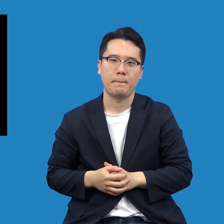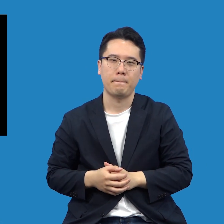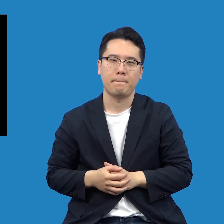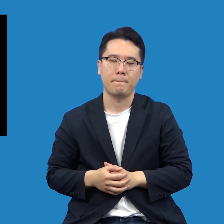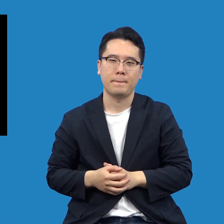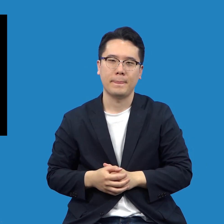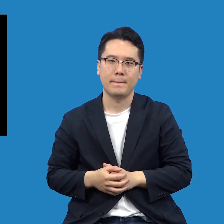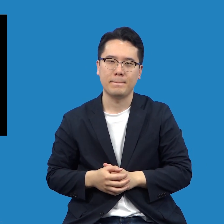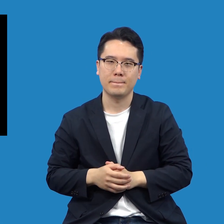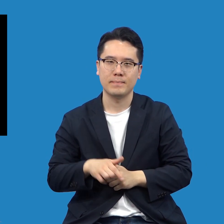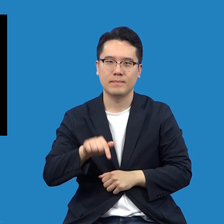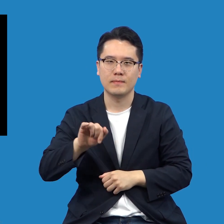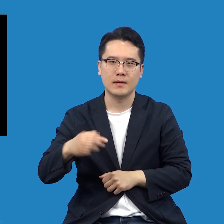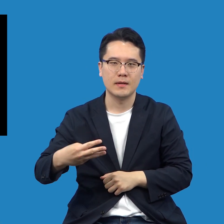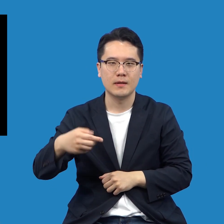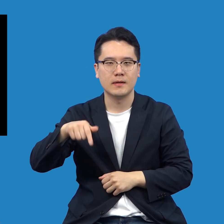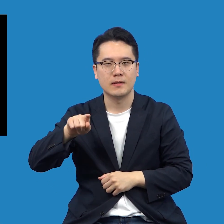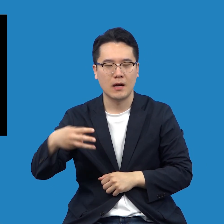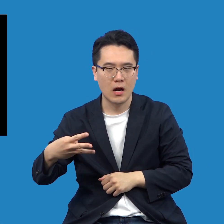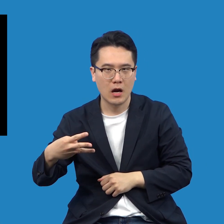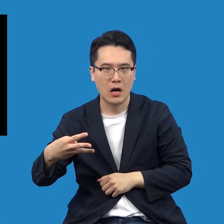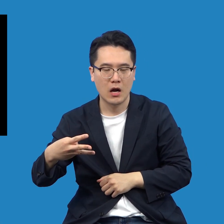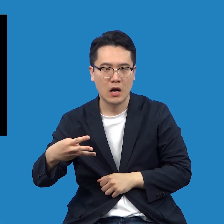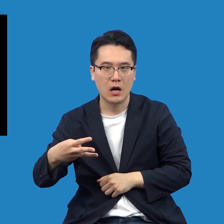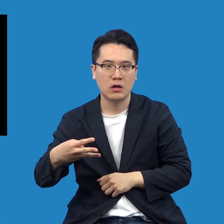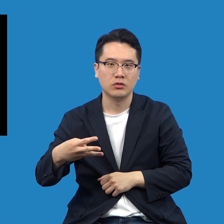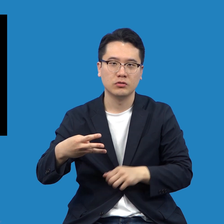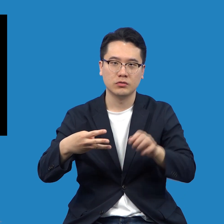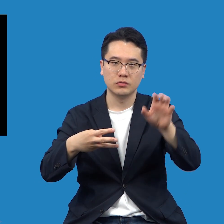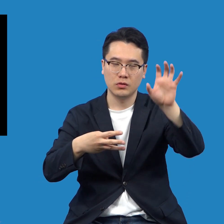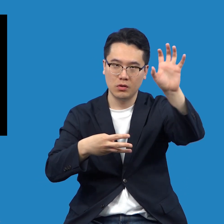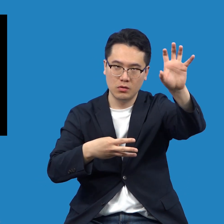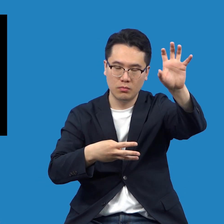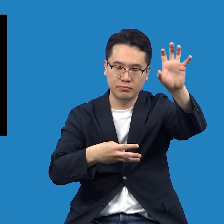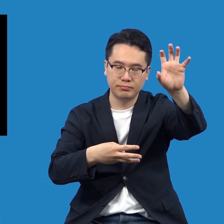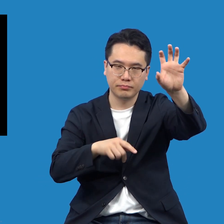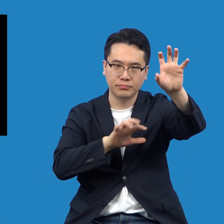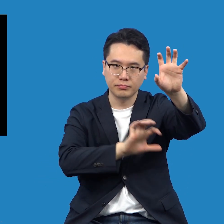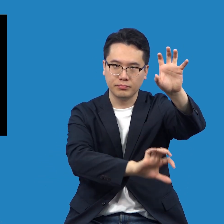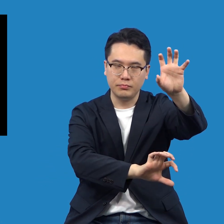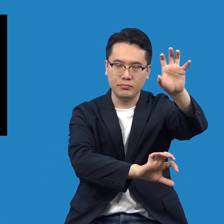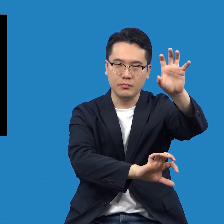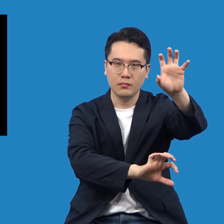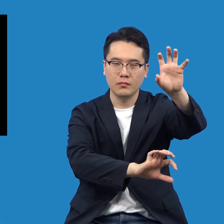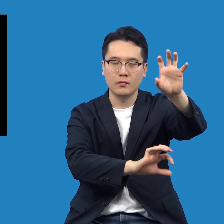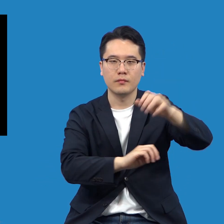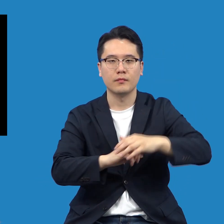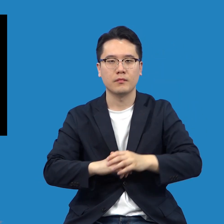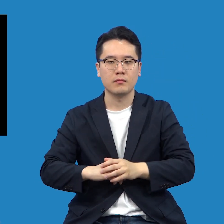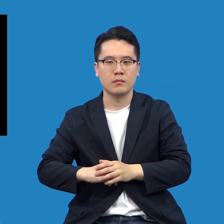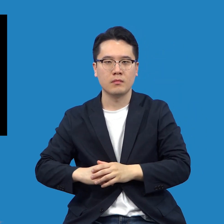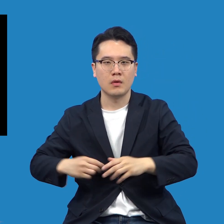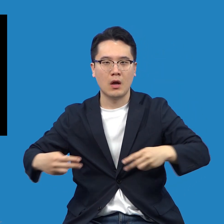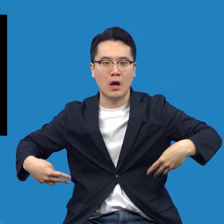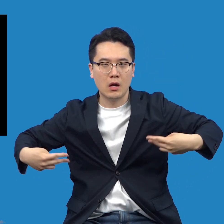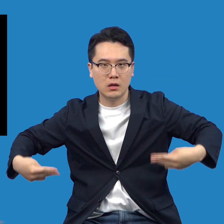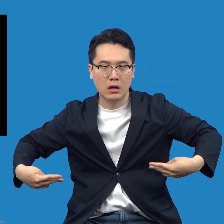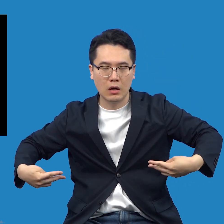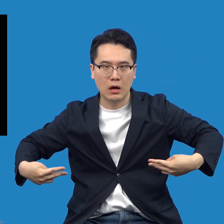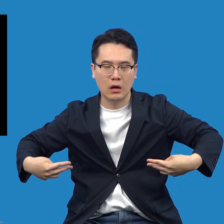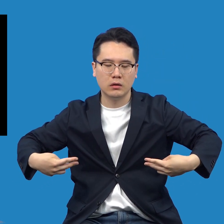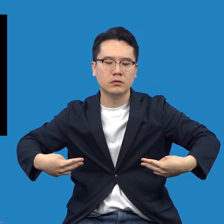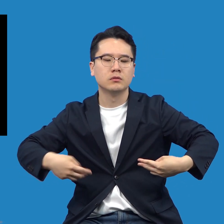길갈은 이 베델에서 위쪽에 이렇게 있는데 엘리야가 엘리사에게